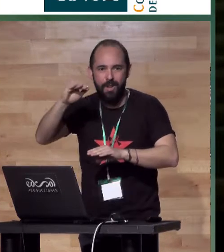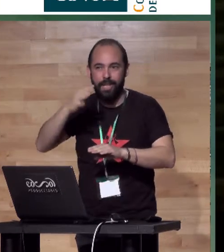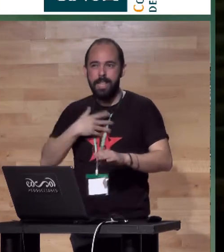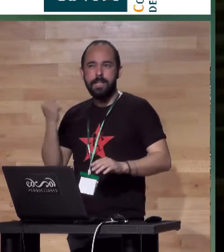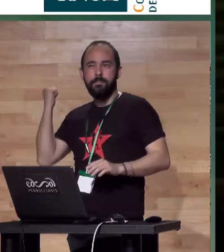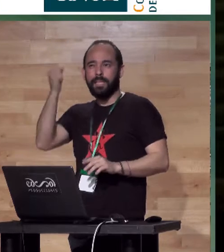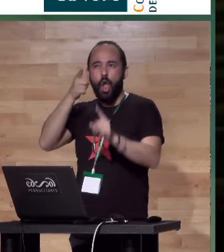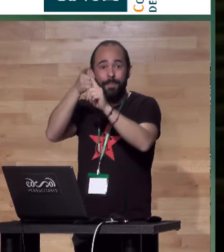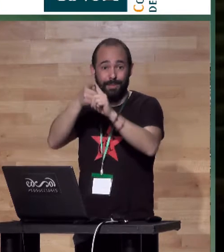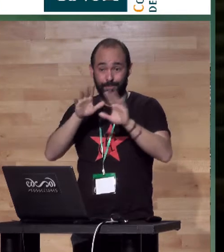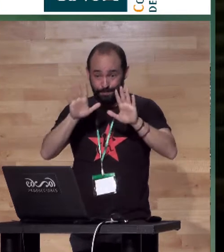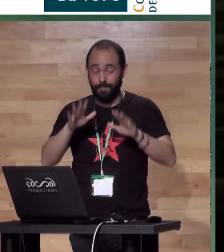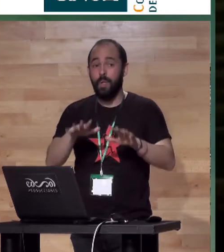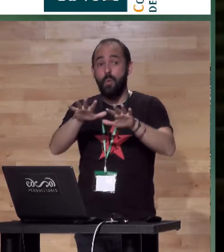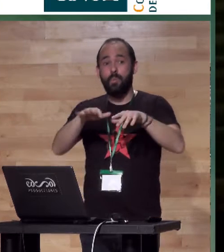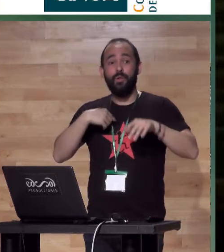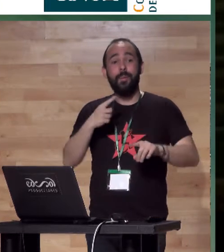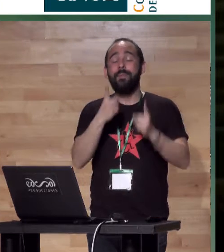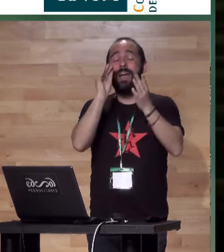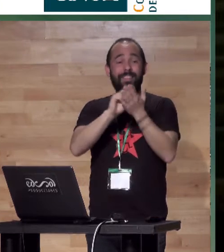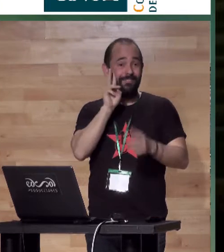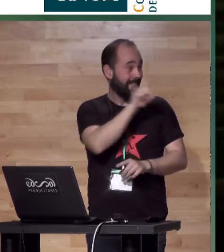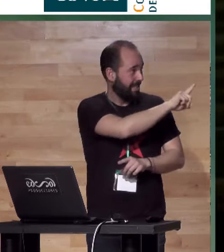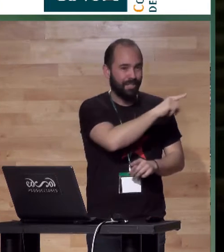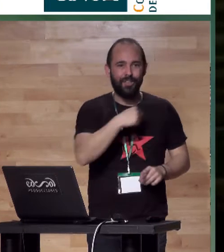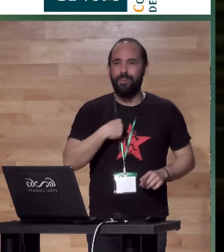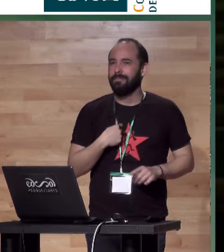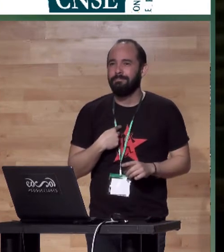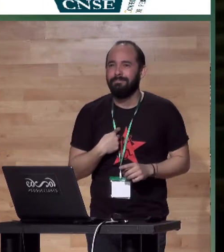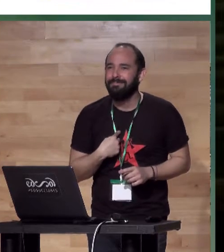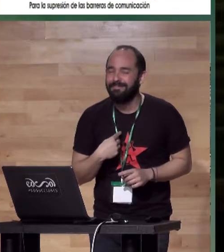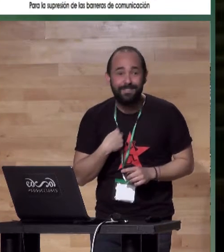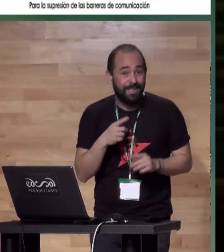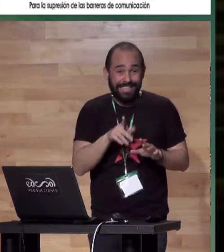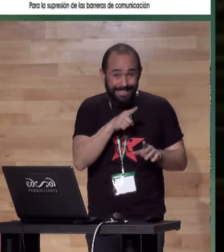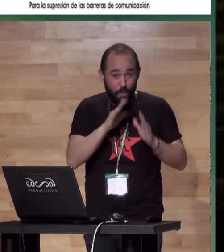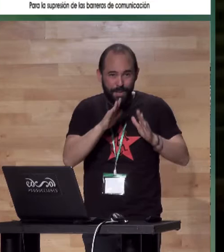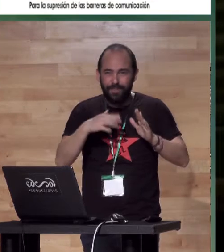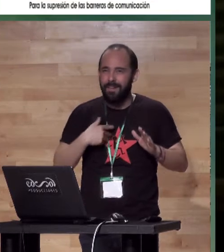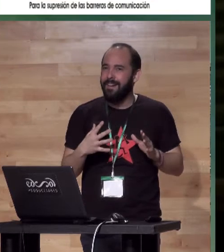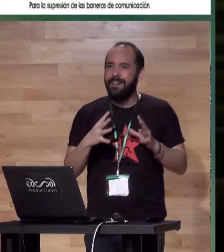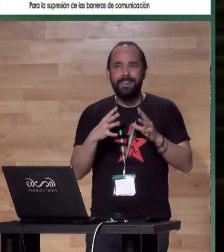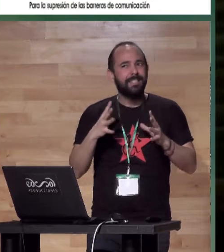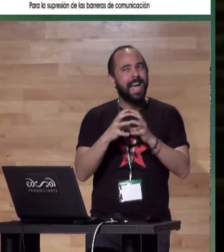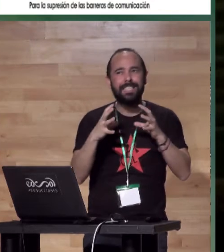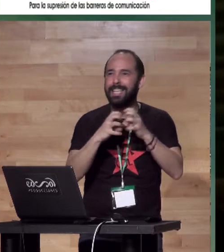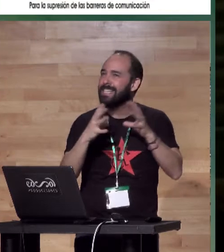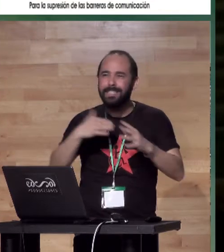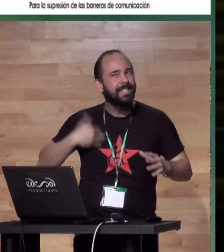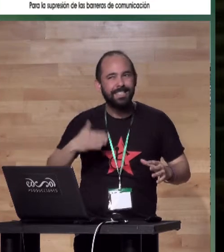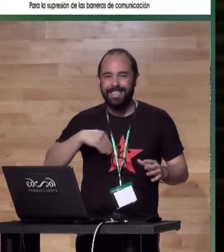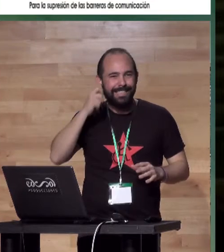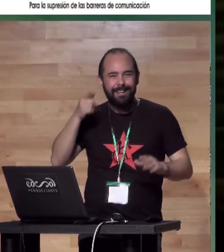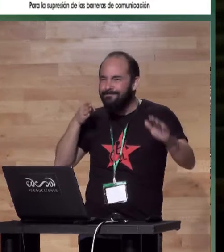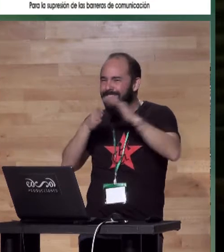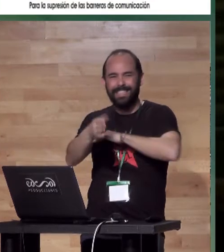para, matar al malo, ese es su objetivo. Entonces, este momento